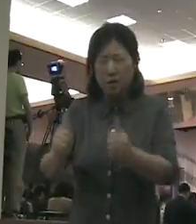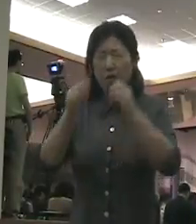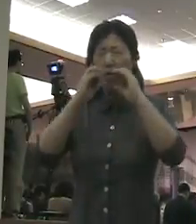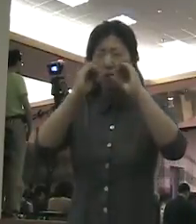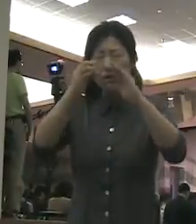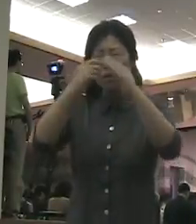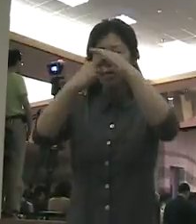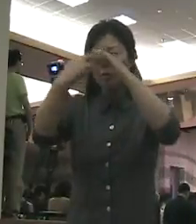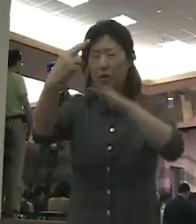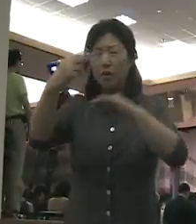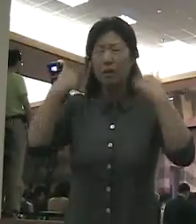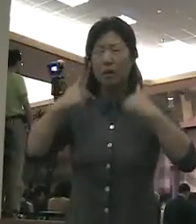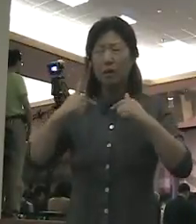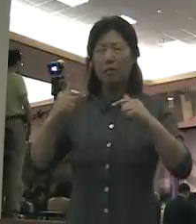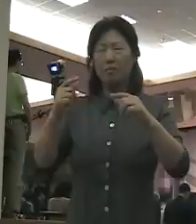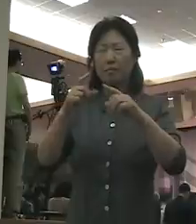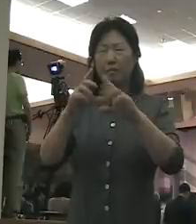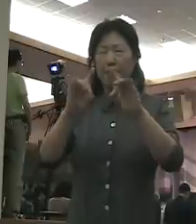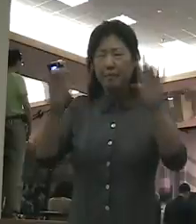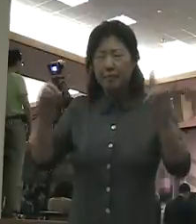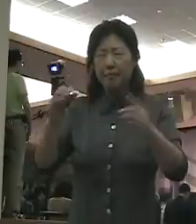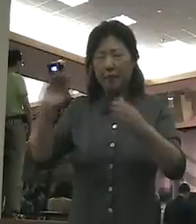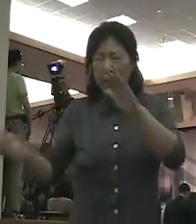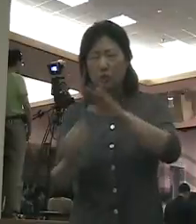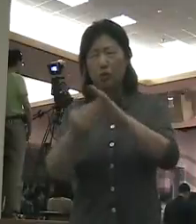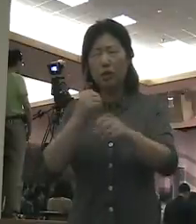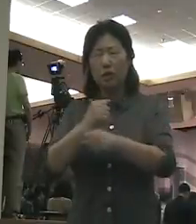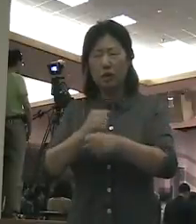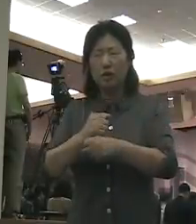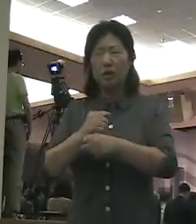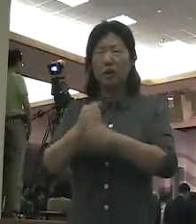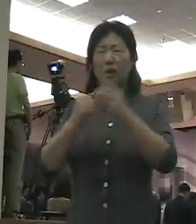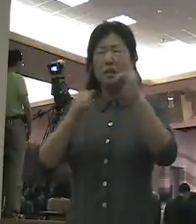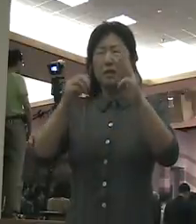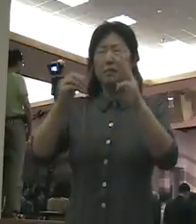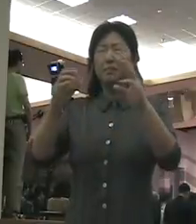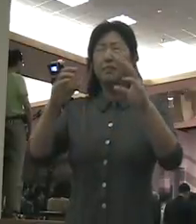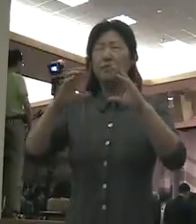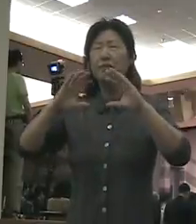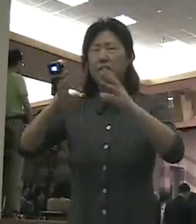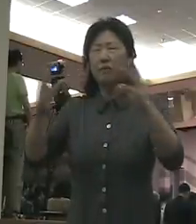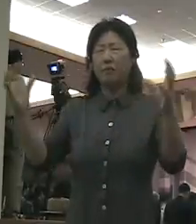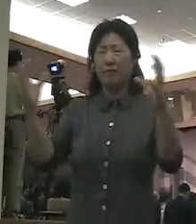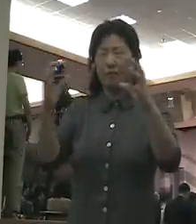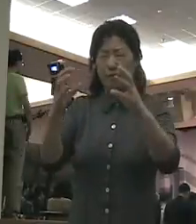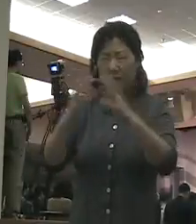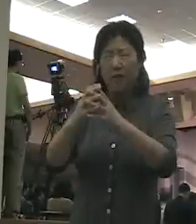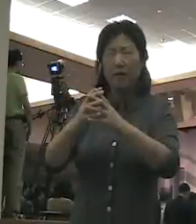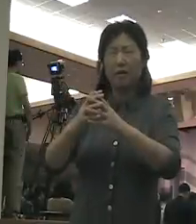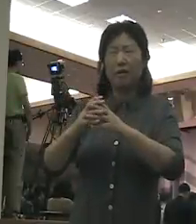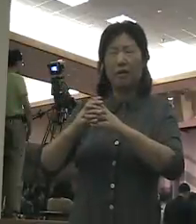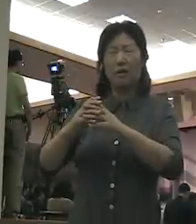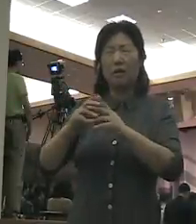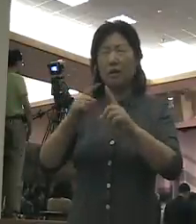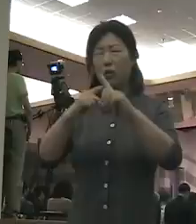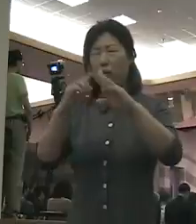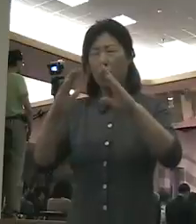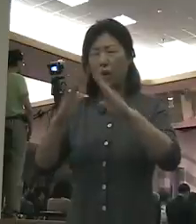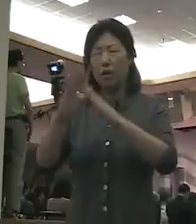비전이 날마다 이루어지게 하시고 3세대가 하나 되는 킹덤드림의 열매 맺는 놀라운 교회가 되게 하여 주시옵소서. 킹덤드림의 꿈을